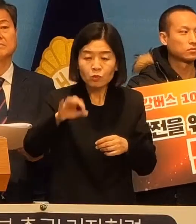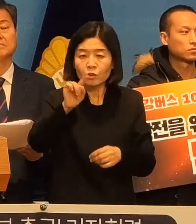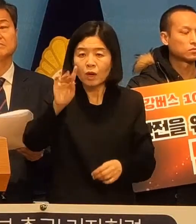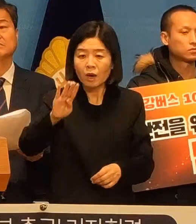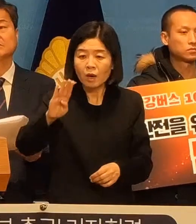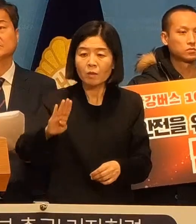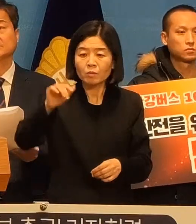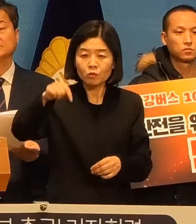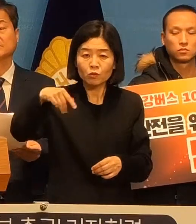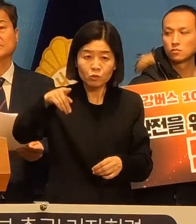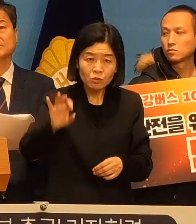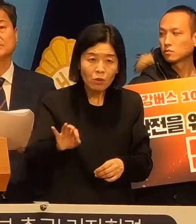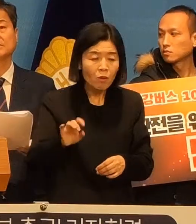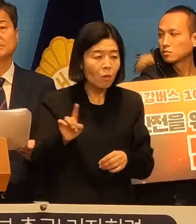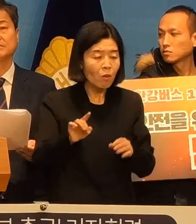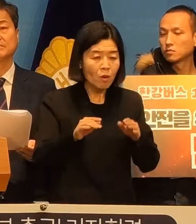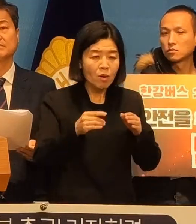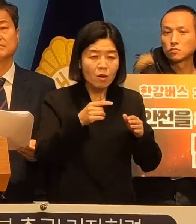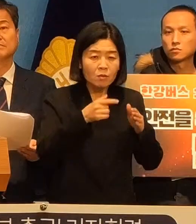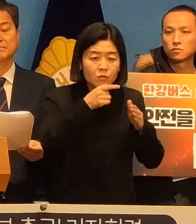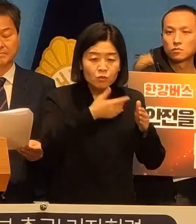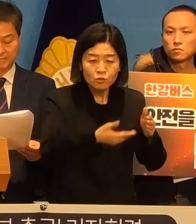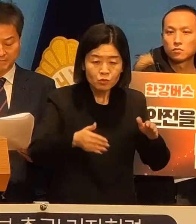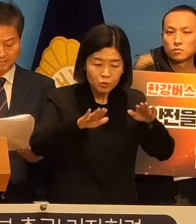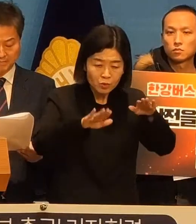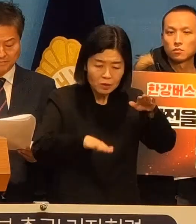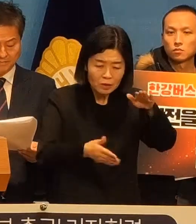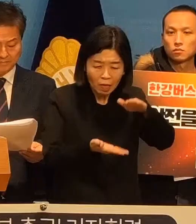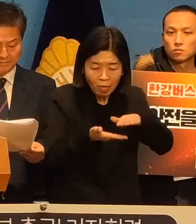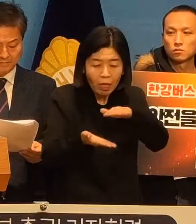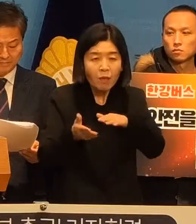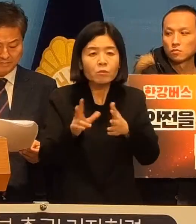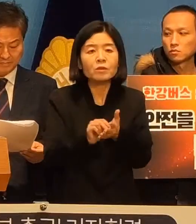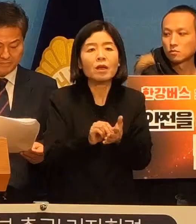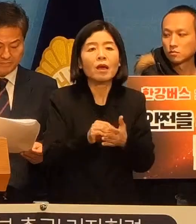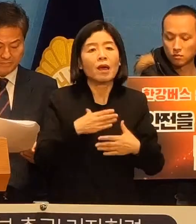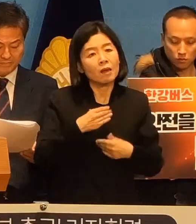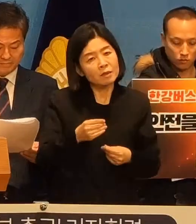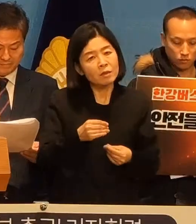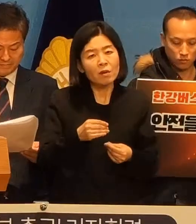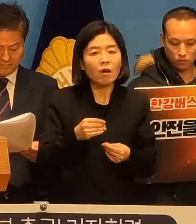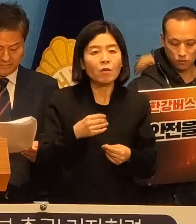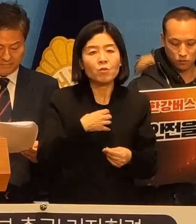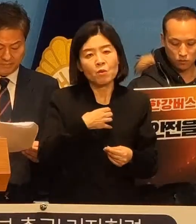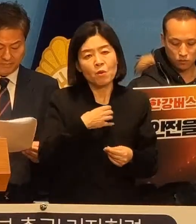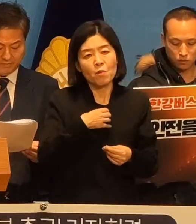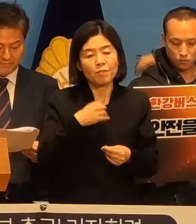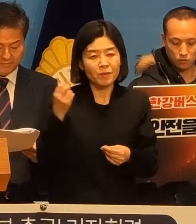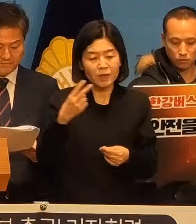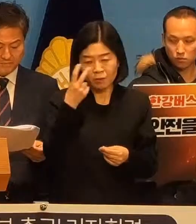비상대응 여건 등을 고려할 때 안정성을 재검토해야 할 시점이라고 지적했습니다.